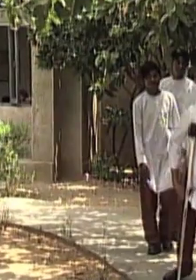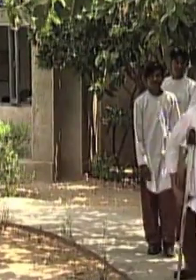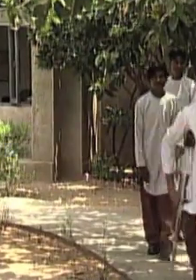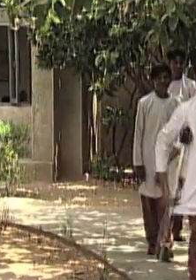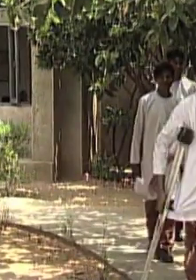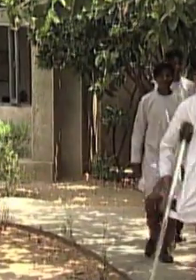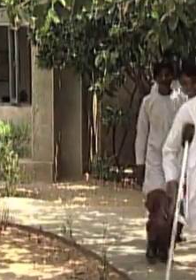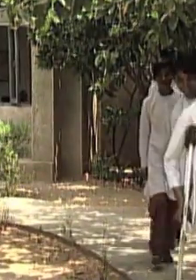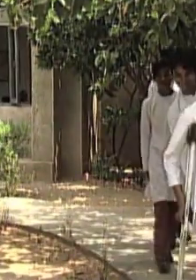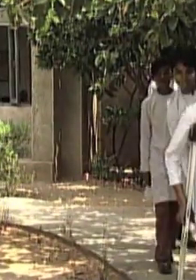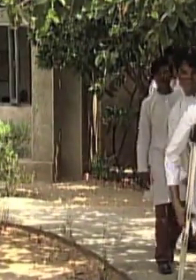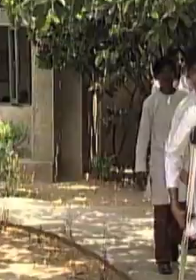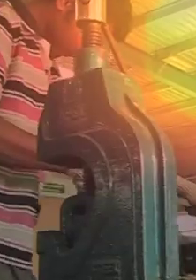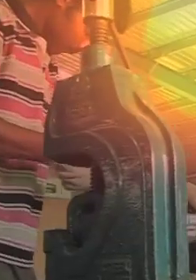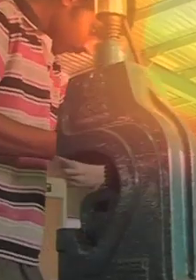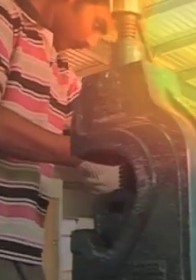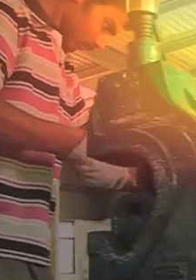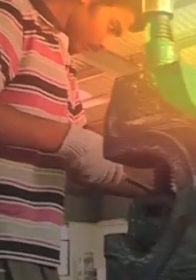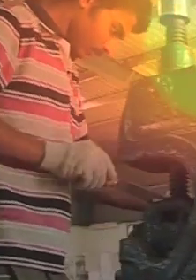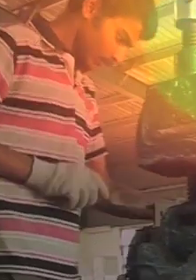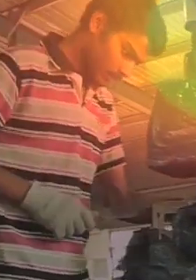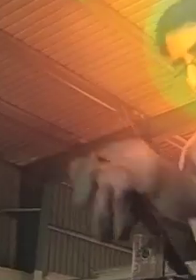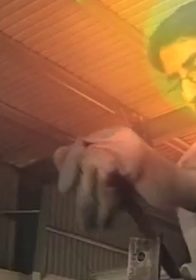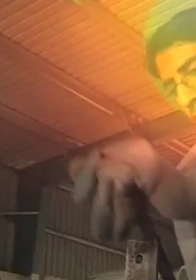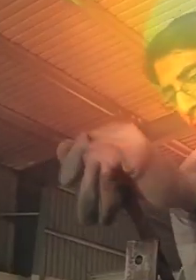जीवन ये प्रकाशित करने, राहों को आलोकित करने।